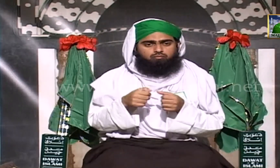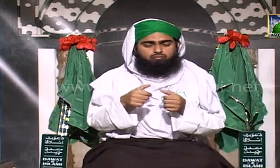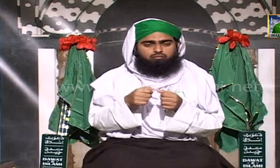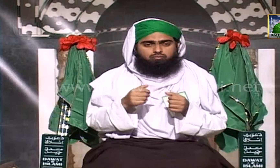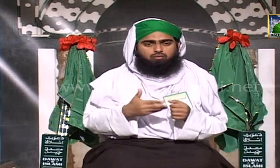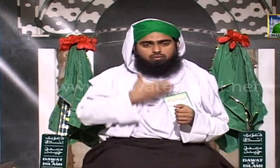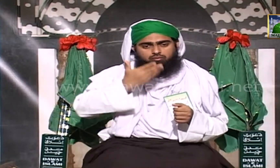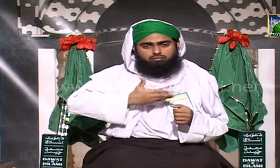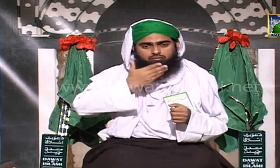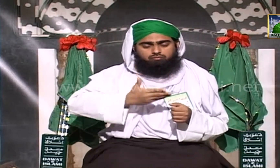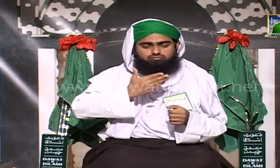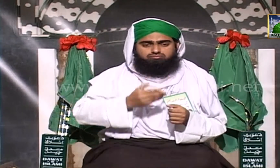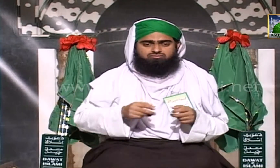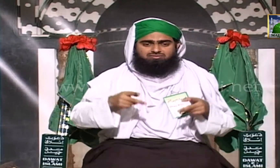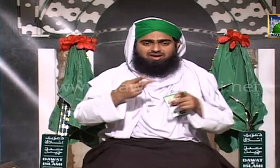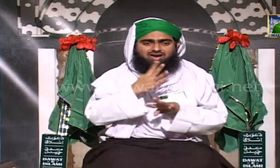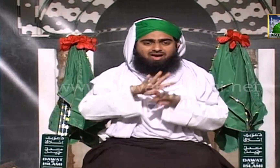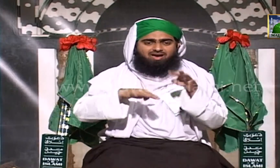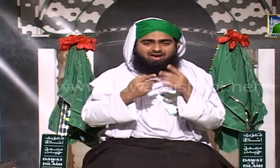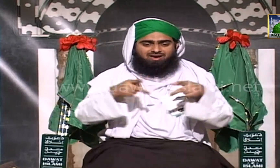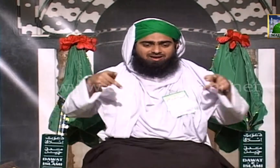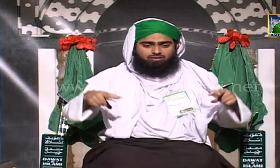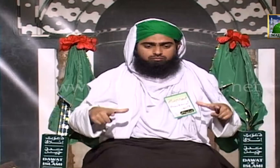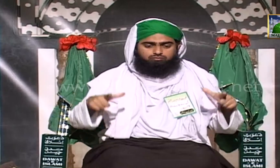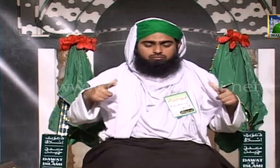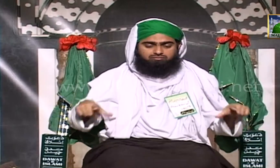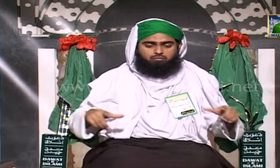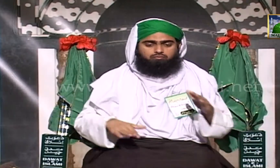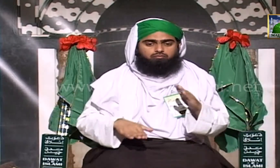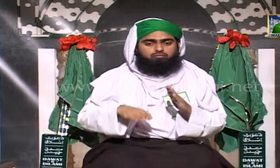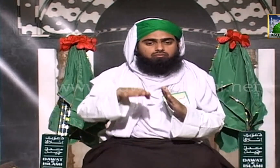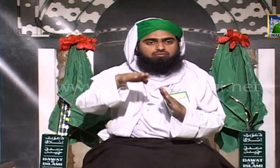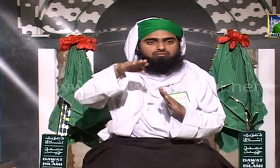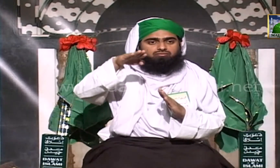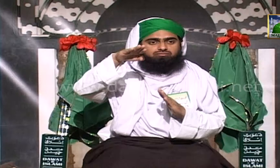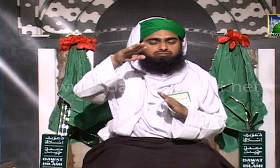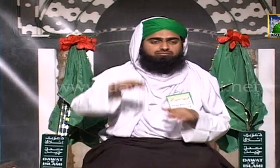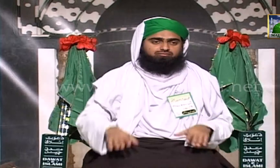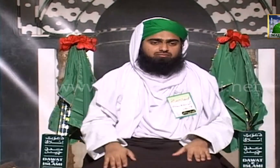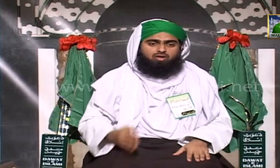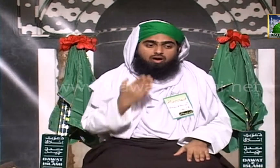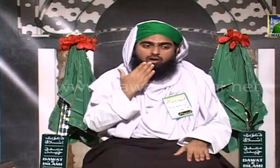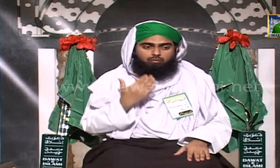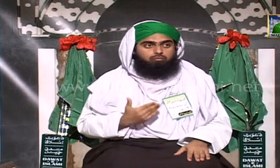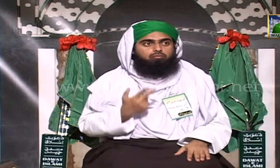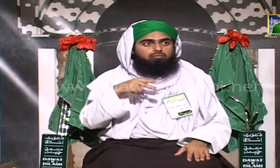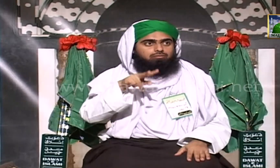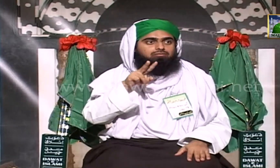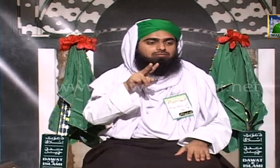پڑھتے تھے تو چارپائی زمین سے بلند ہو جاتی تھی. تو ایسے بابرکت قصیدے کا